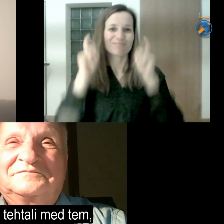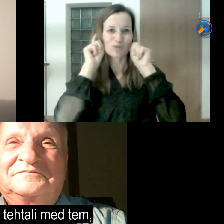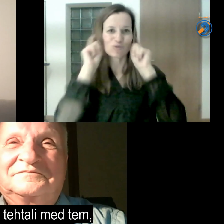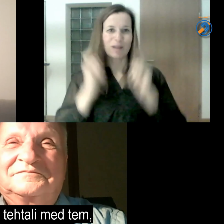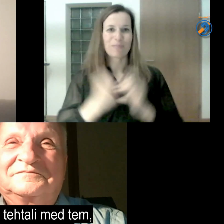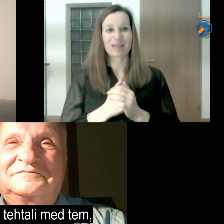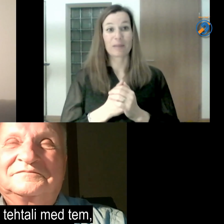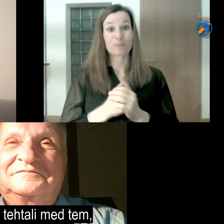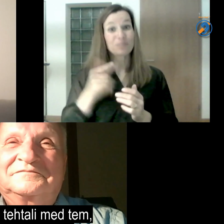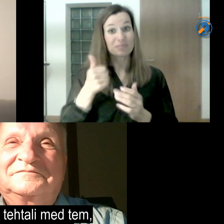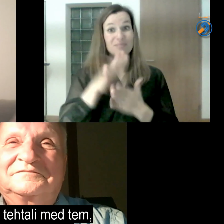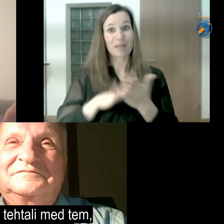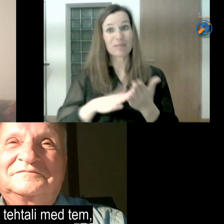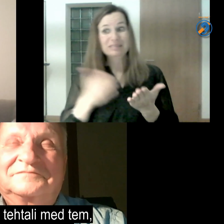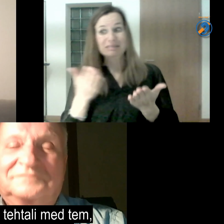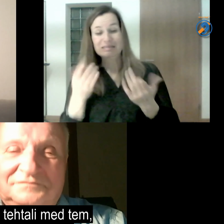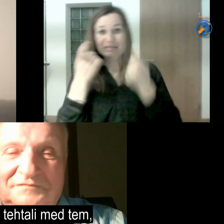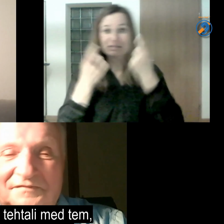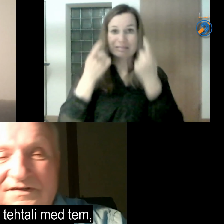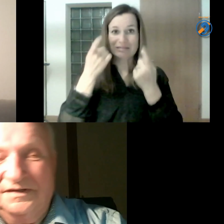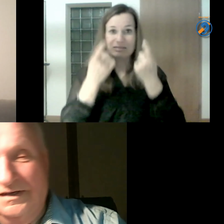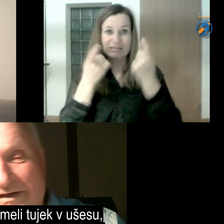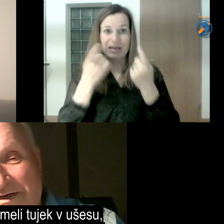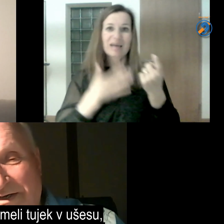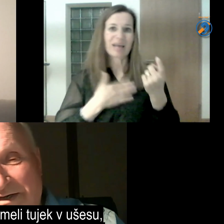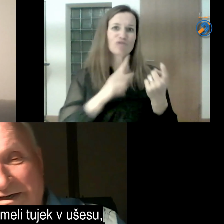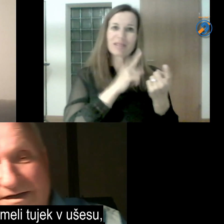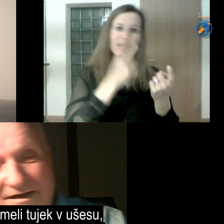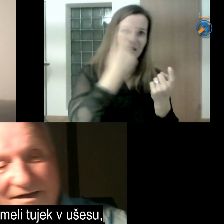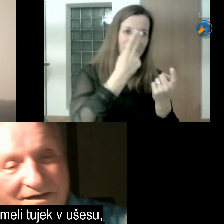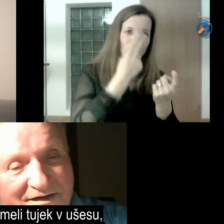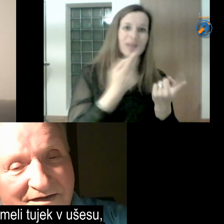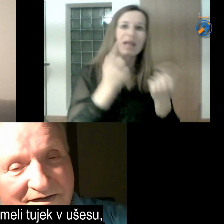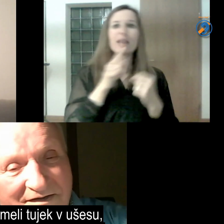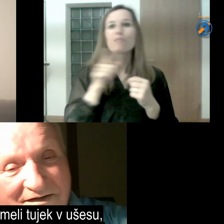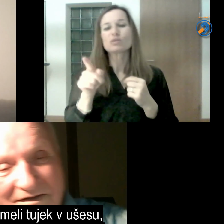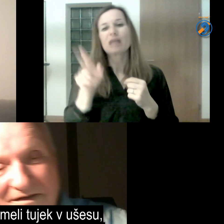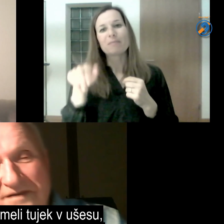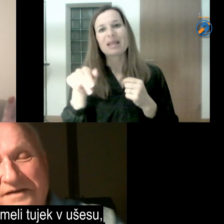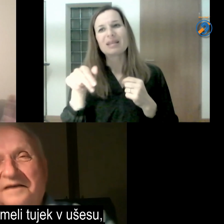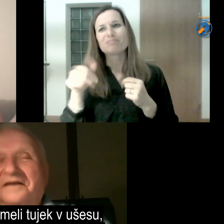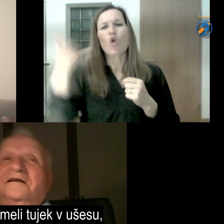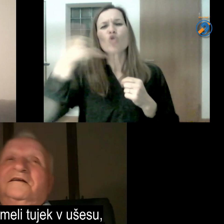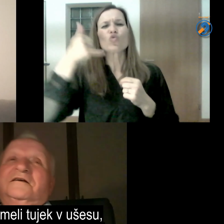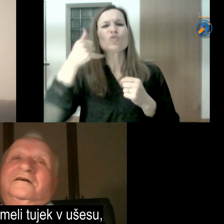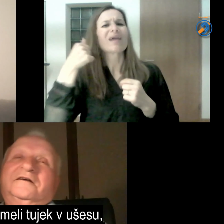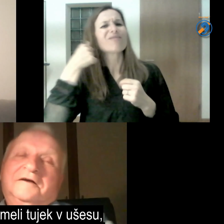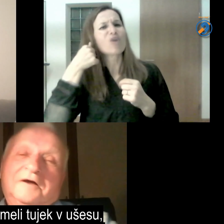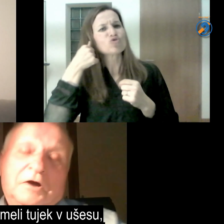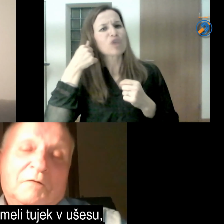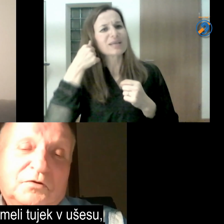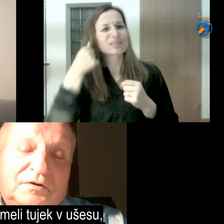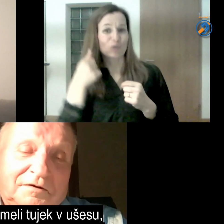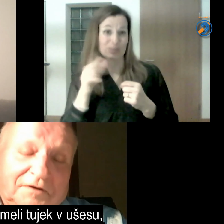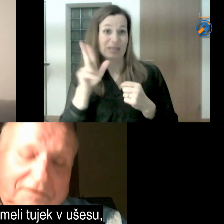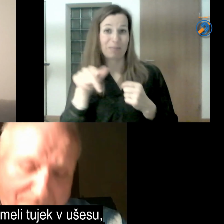Torej ste najprej tehtali med tem, da raje ne razumete ali pa boste imeli tujek v ušesu, torej ste se soočili s